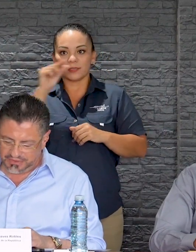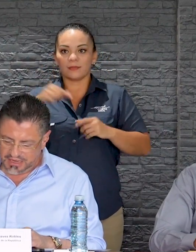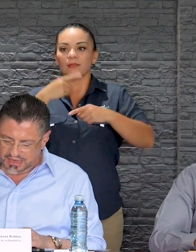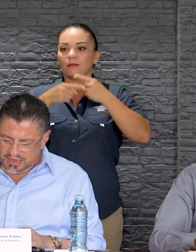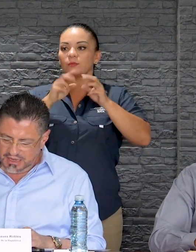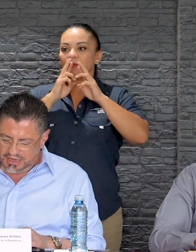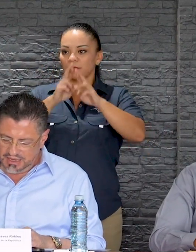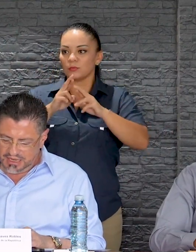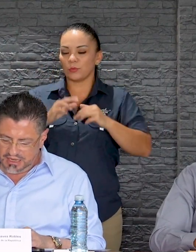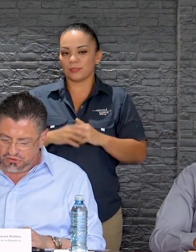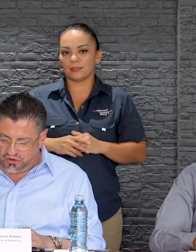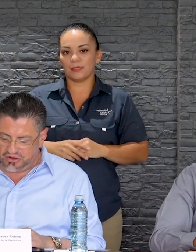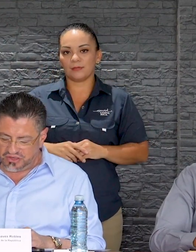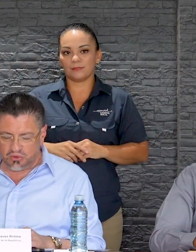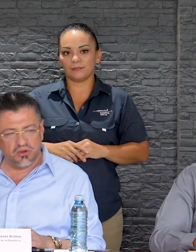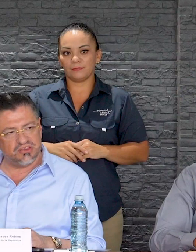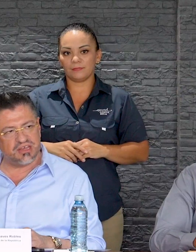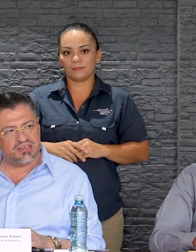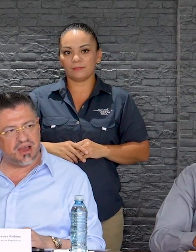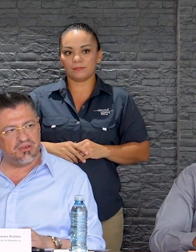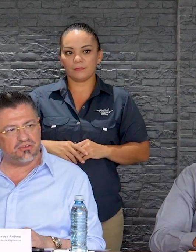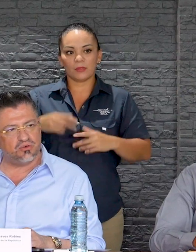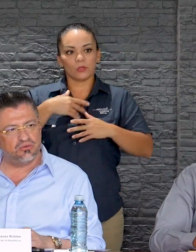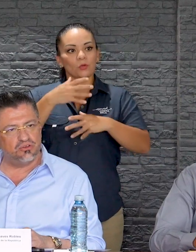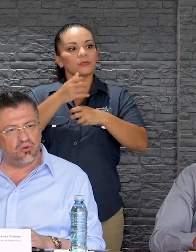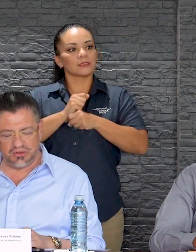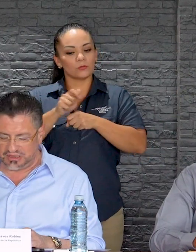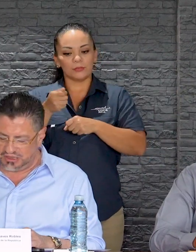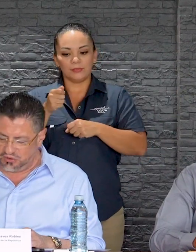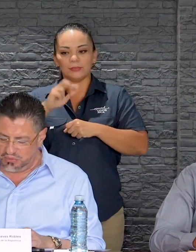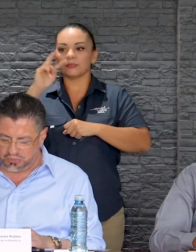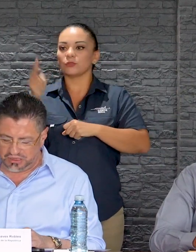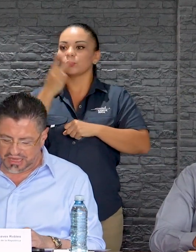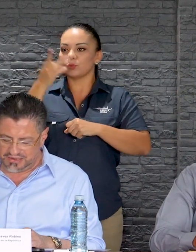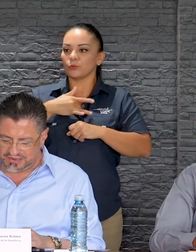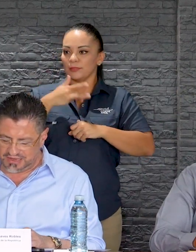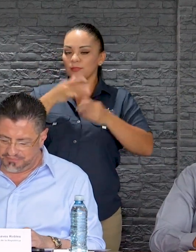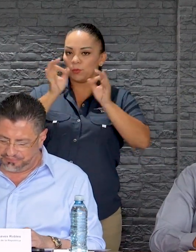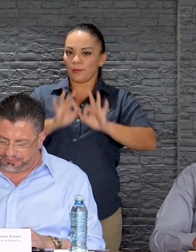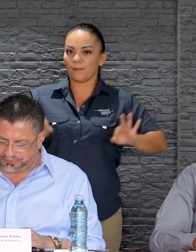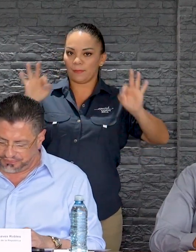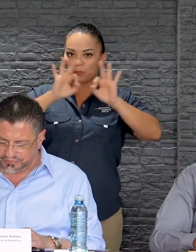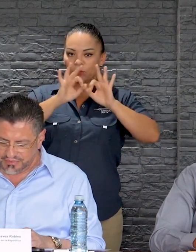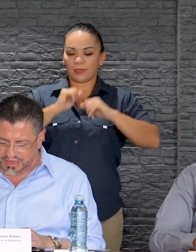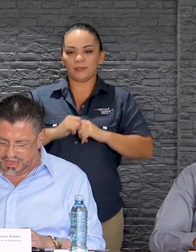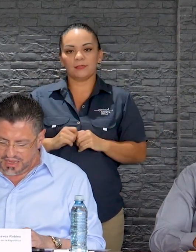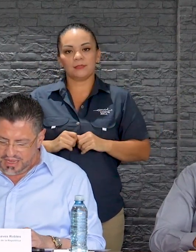respuesta. Yo recibo esas llaves con un doble sentido de importancia,